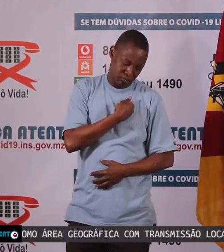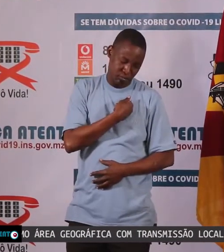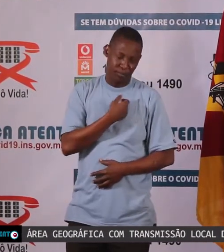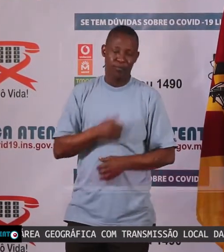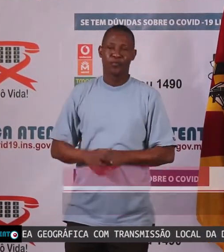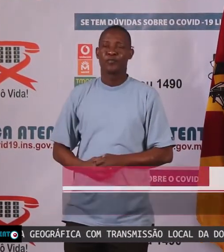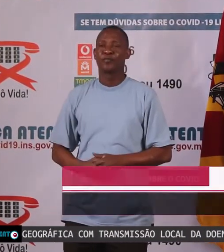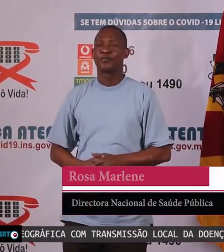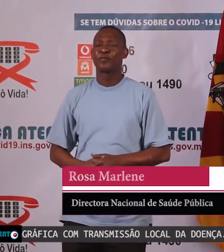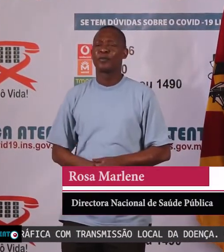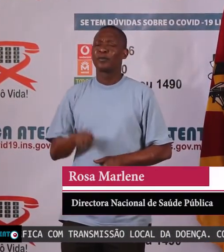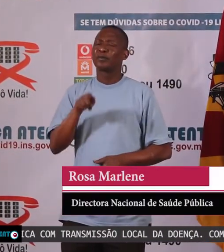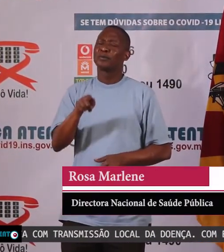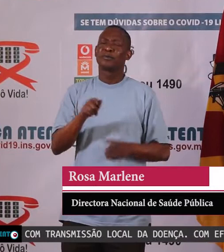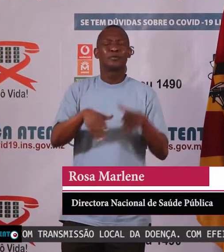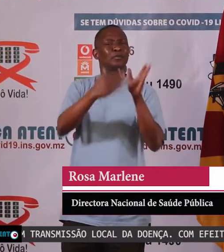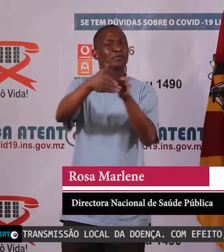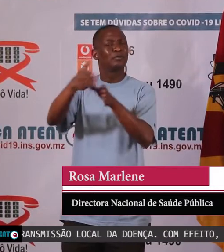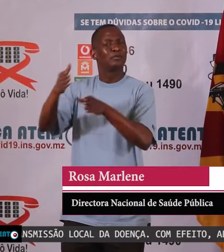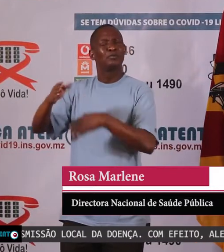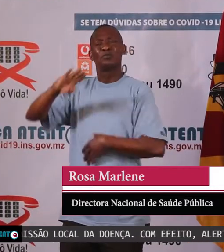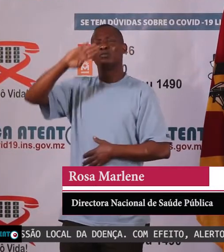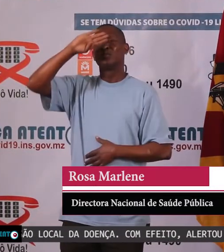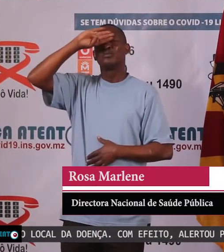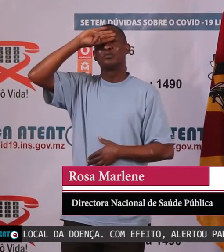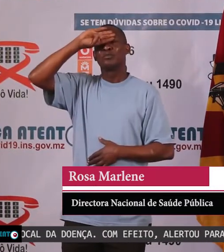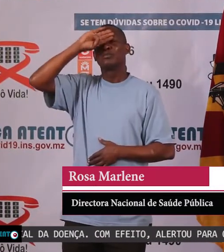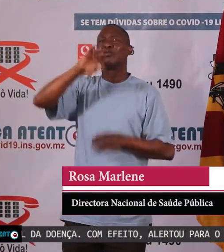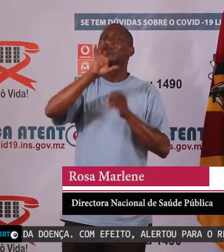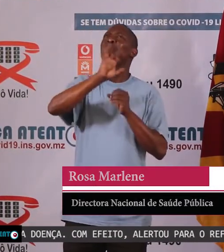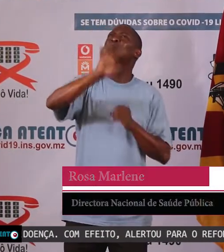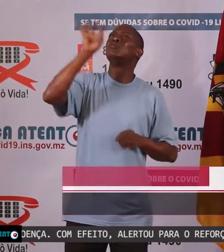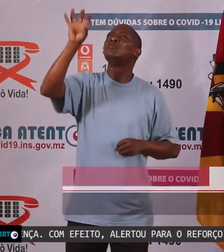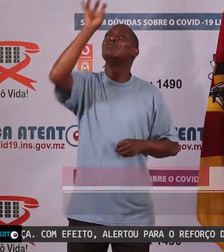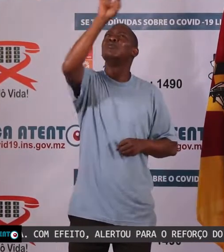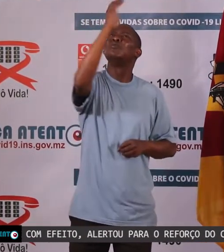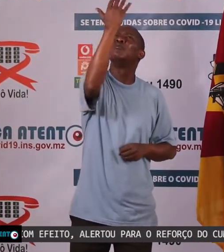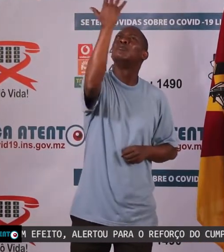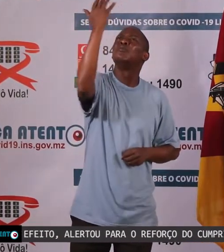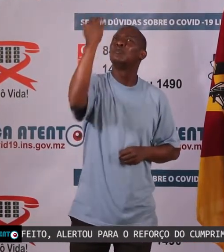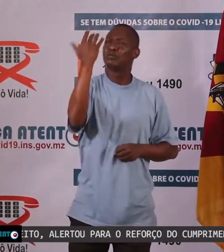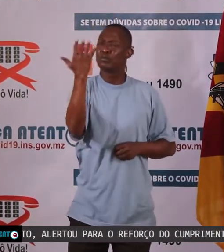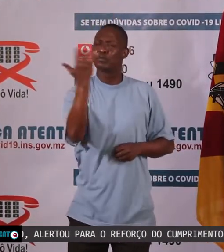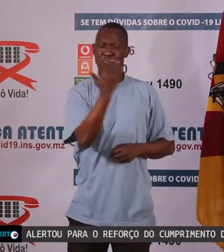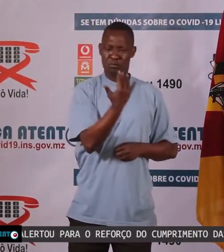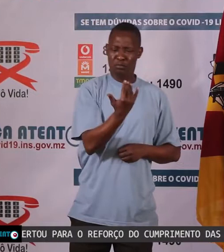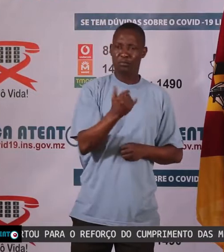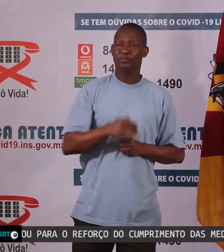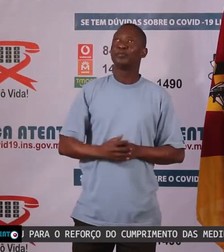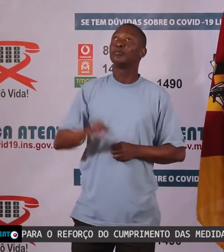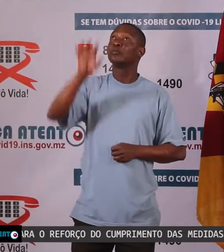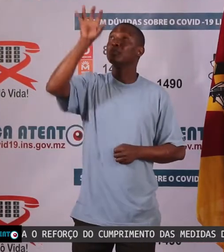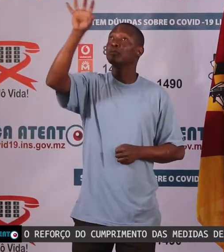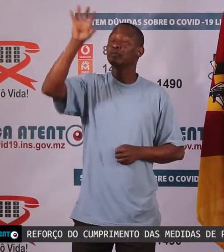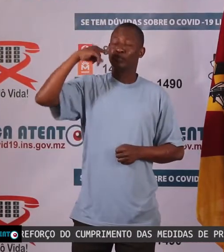A distribuição dos casos positivos por província é como se segue. Dizer que temos Cabo Delgado